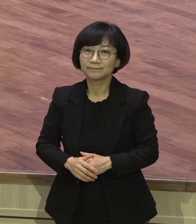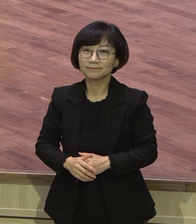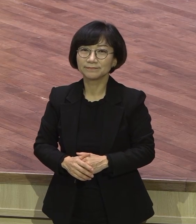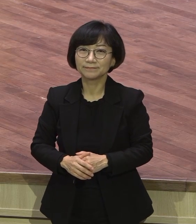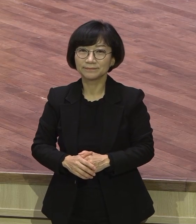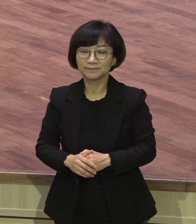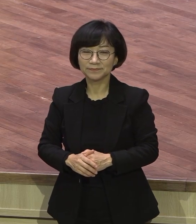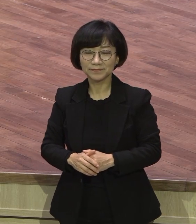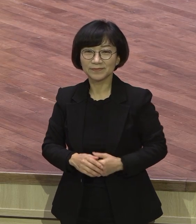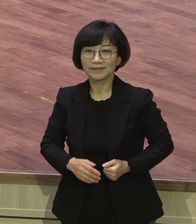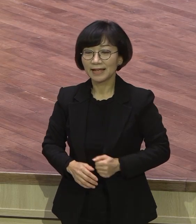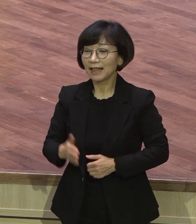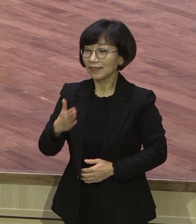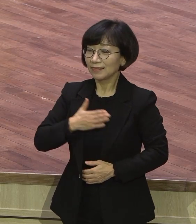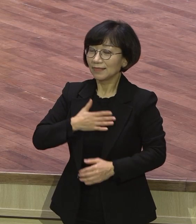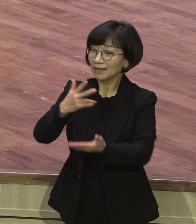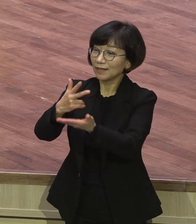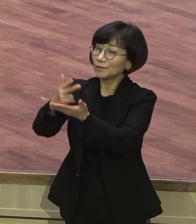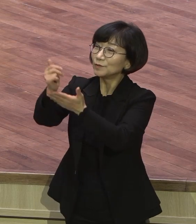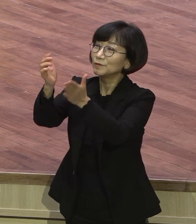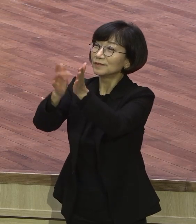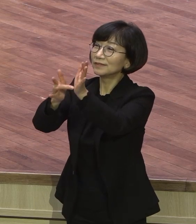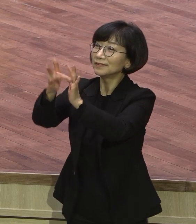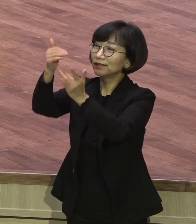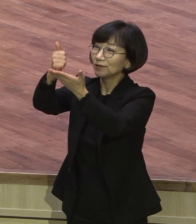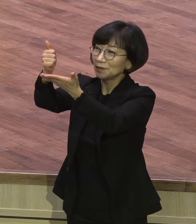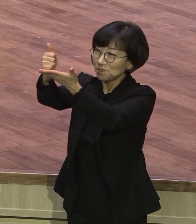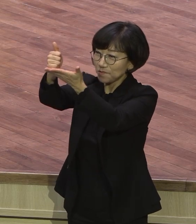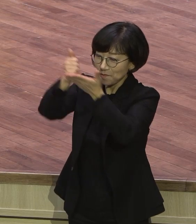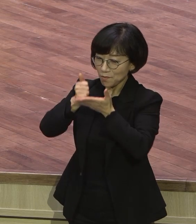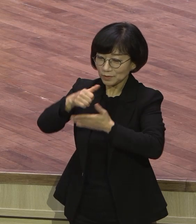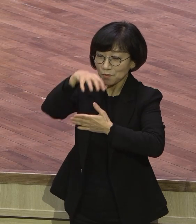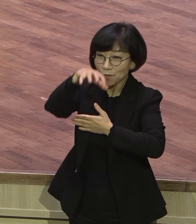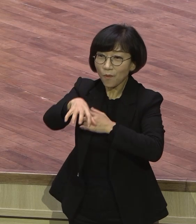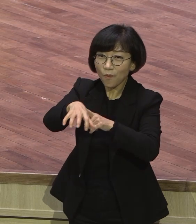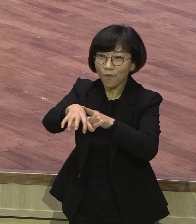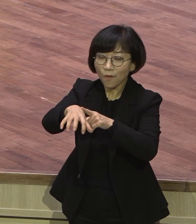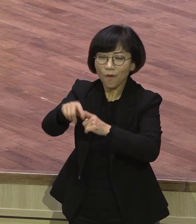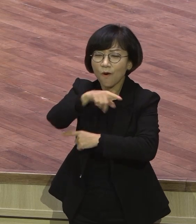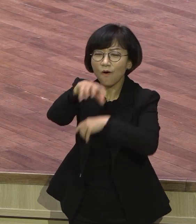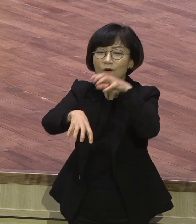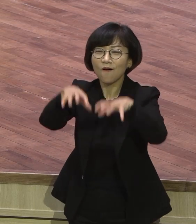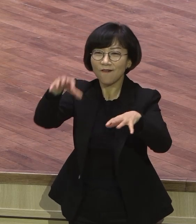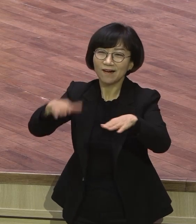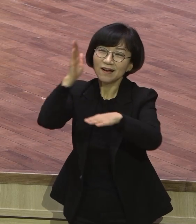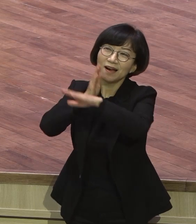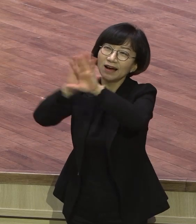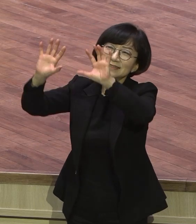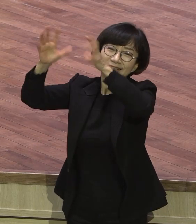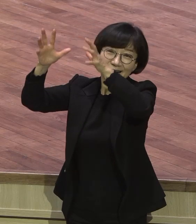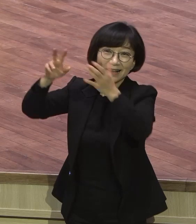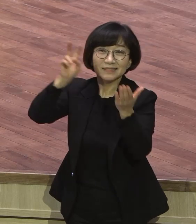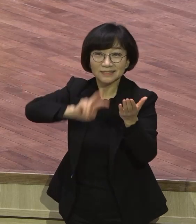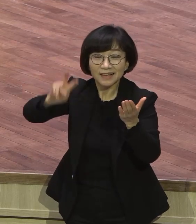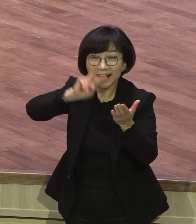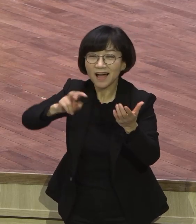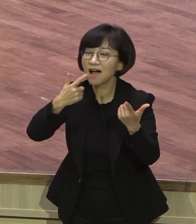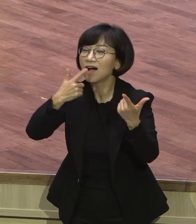내 주 예수 모신 것이 그 어디나 하늘나라, 하나님의 나라를 누릴 수 있는 거요.